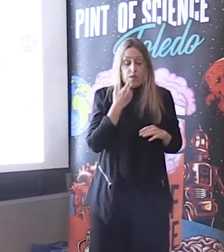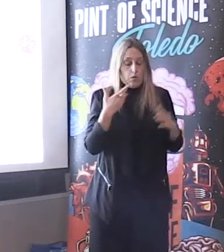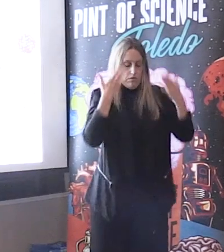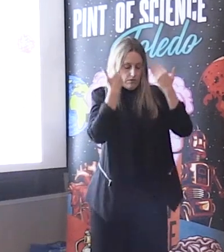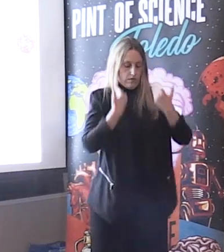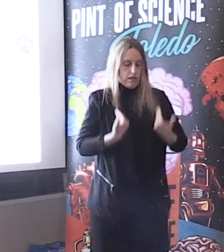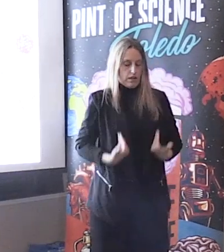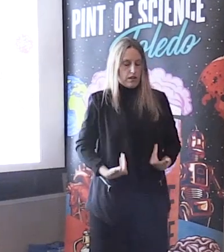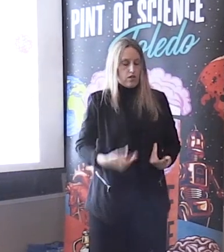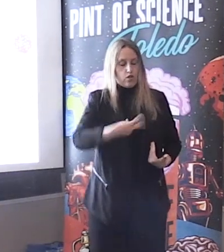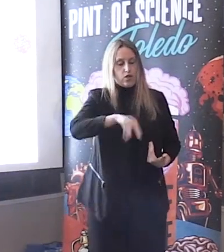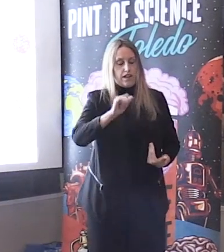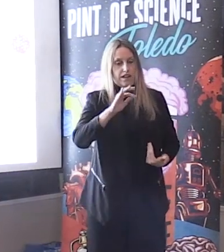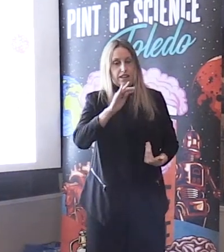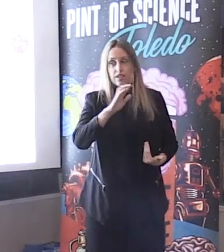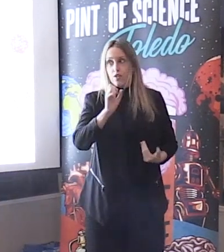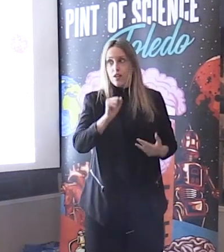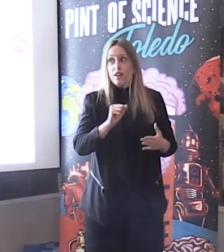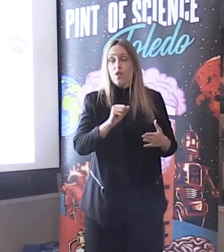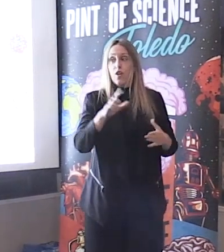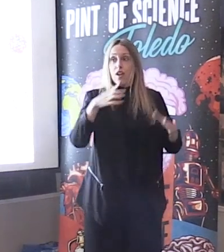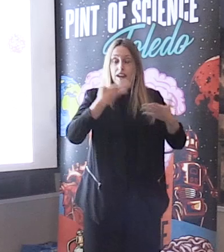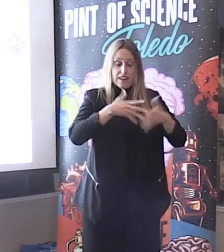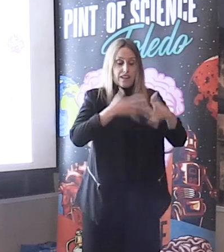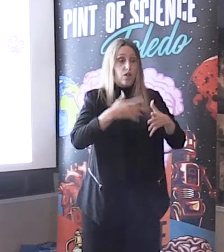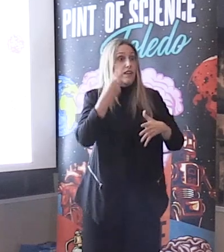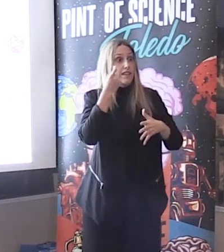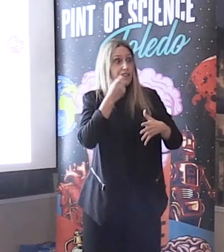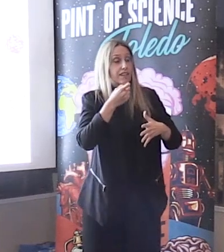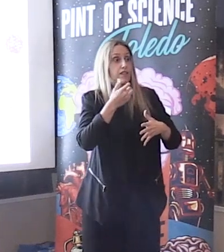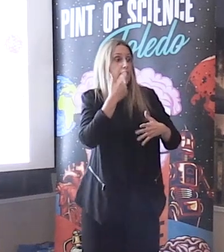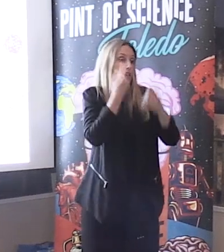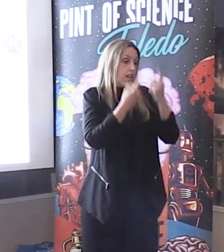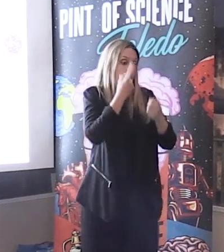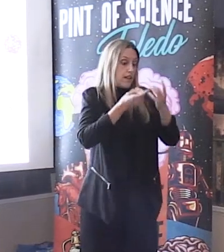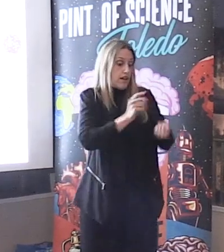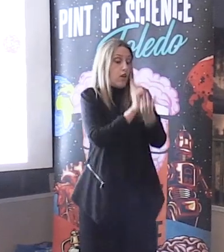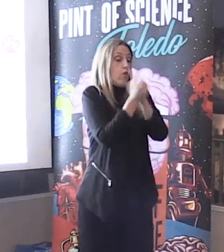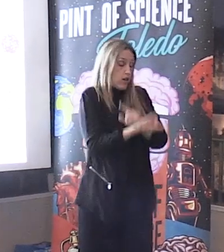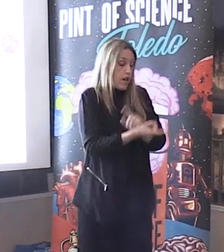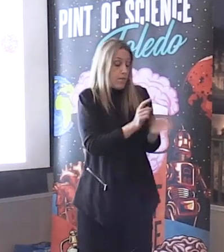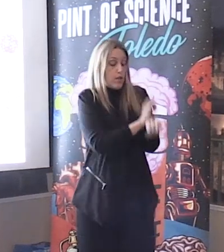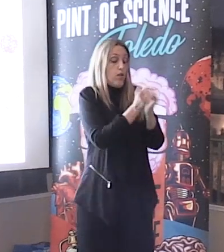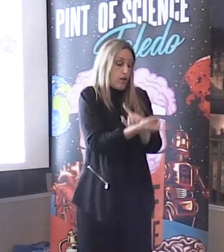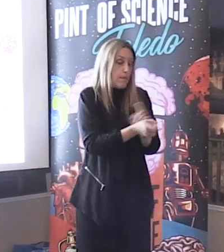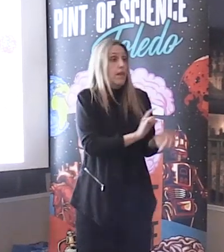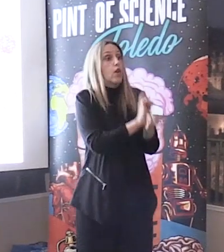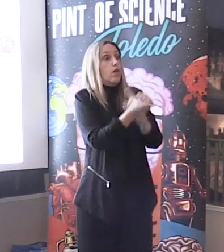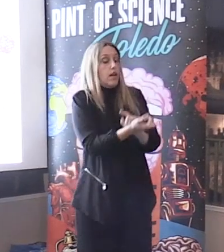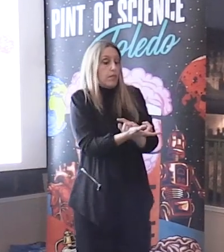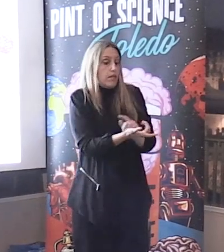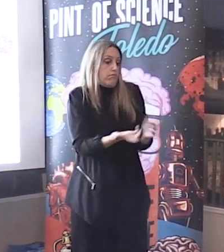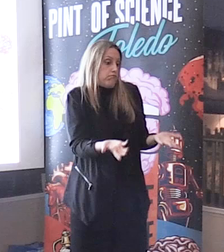el nitrógeno líquido, necesitas a alguien que reemplaza el nitrógeno líquido todo el tiempo. Sí. Esto